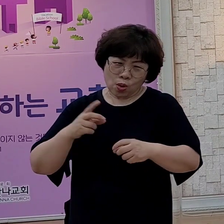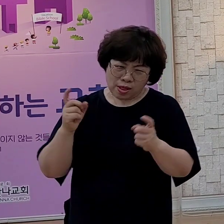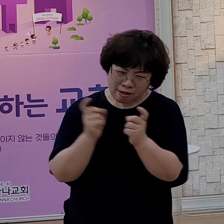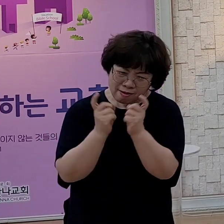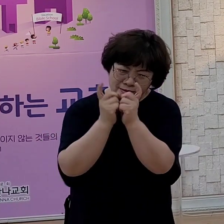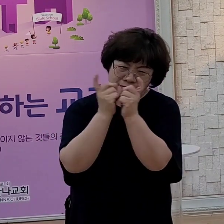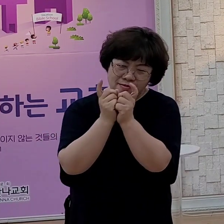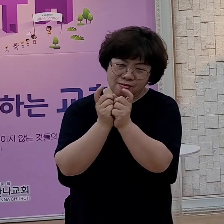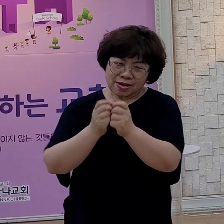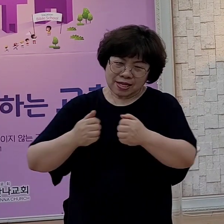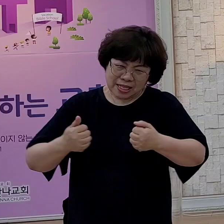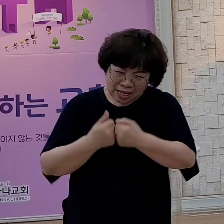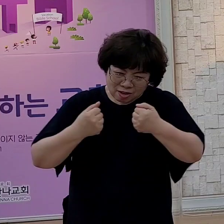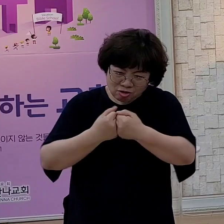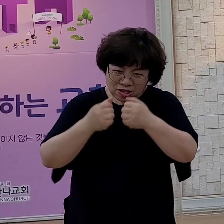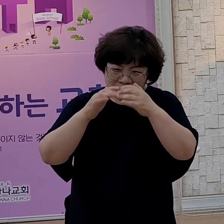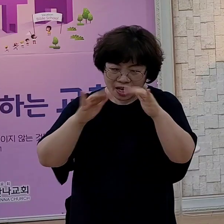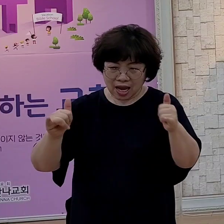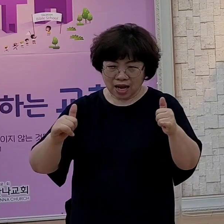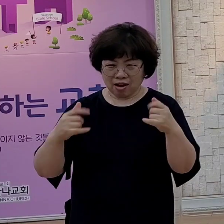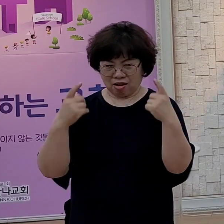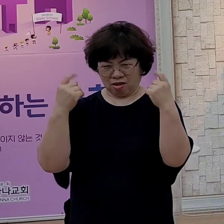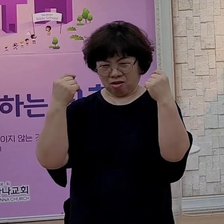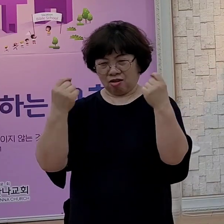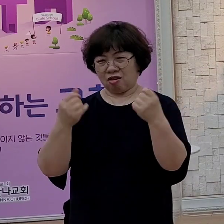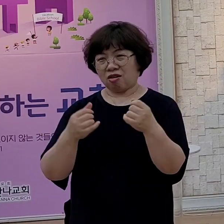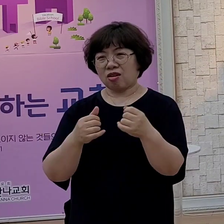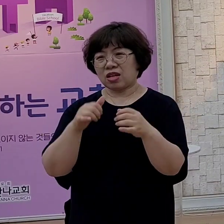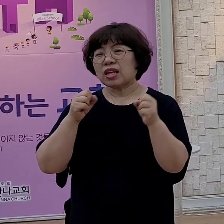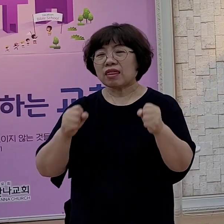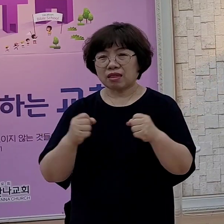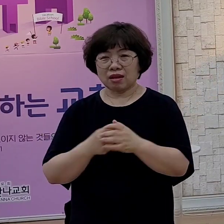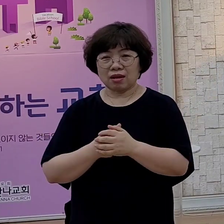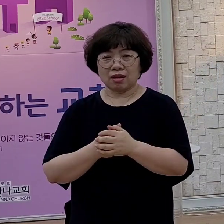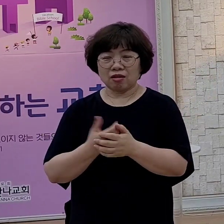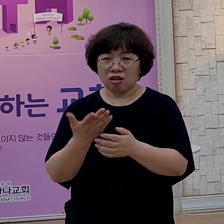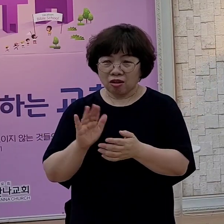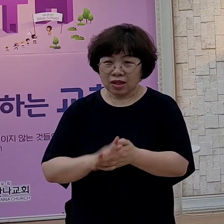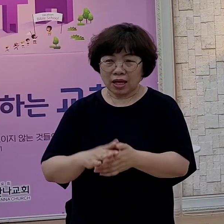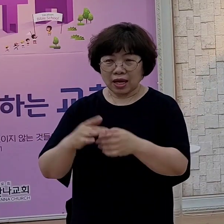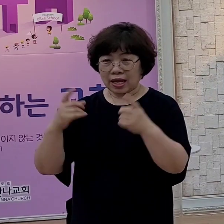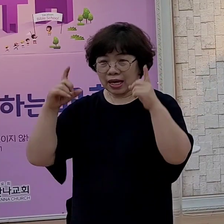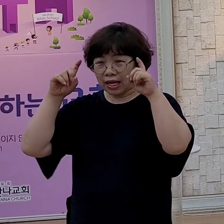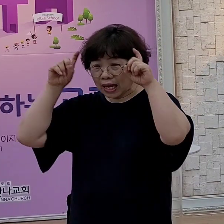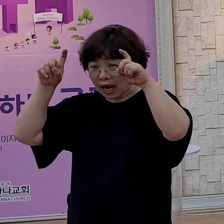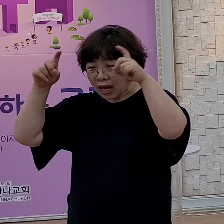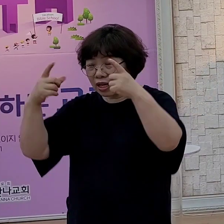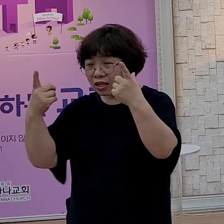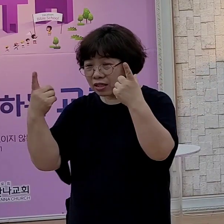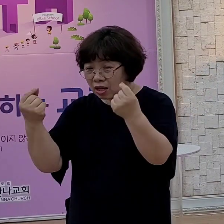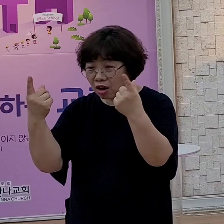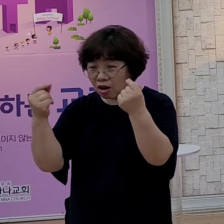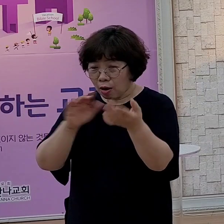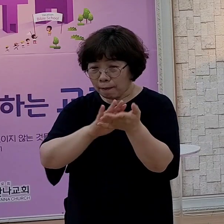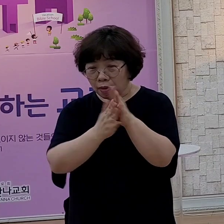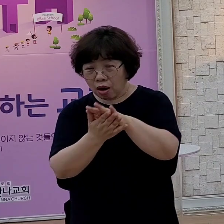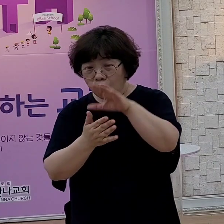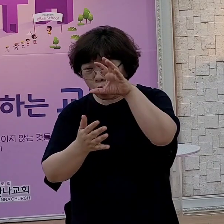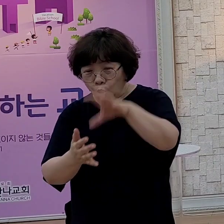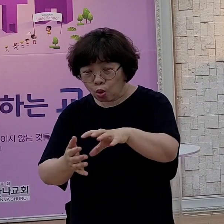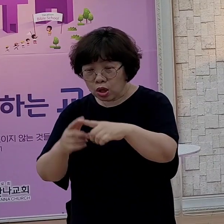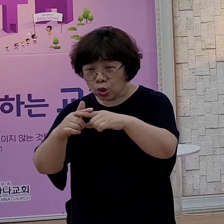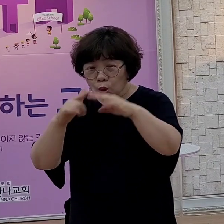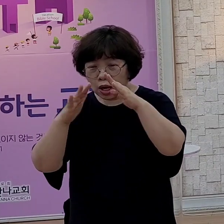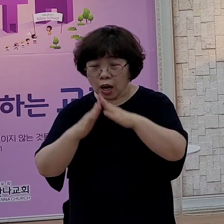다투고 싸우는 자가 있지 않습니까? 아까 우리는 그런 자가 양처럼 변하는 게 교회라고 했는데 아직도 우리 모습에